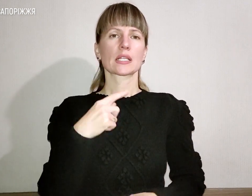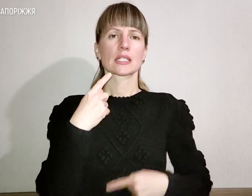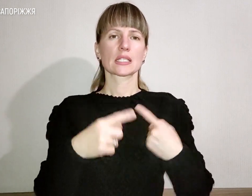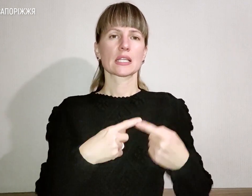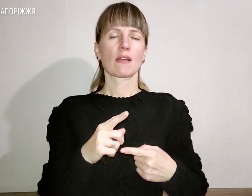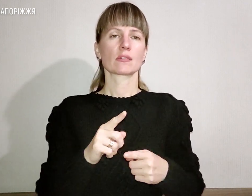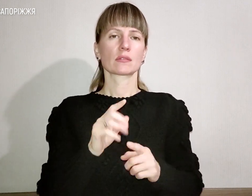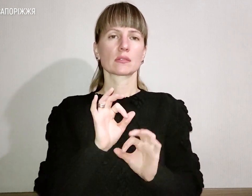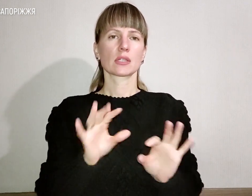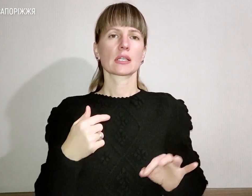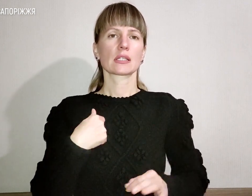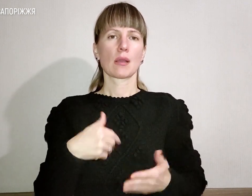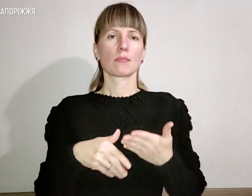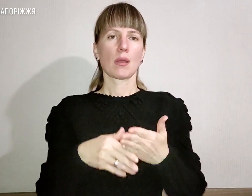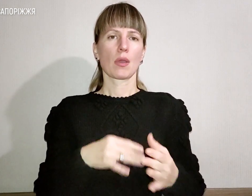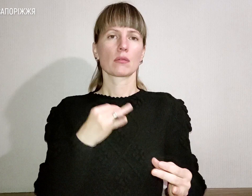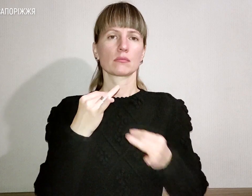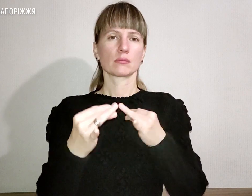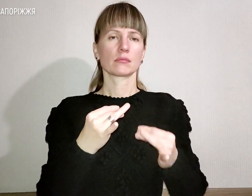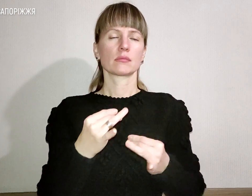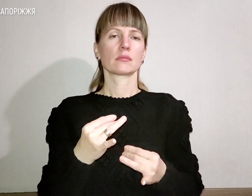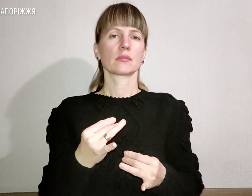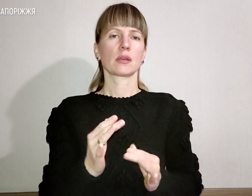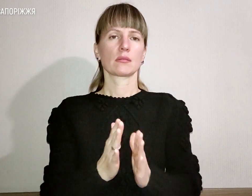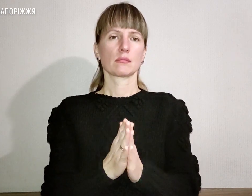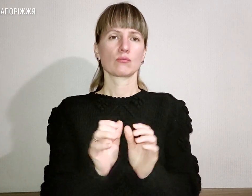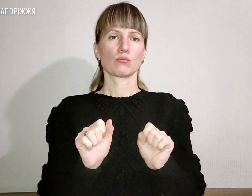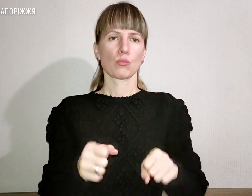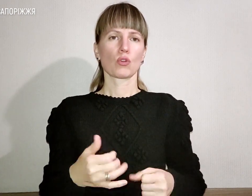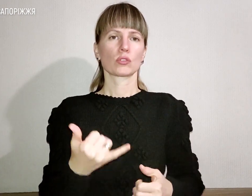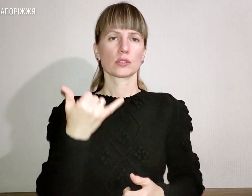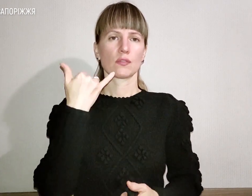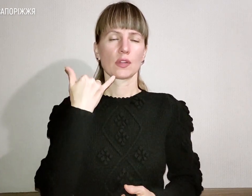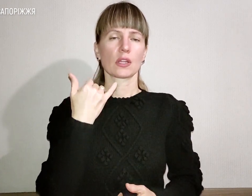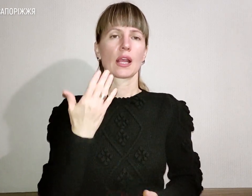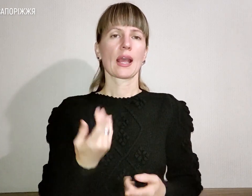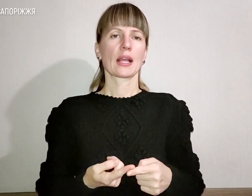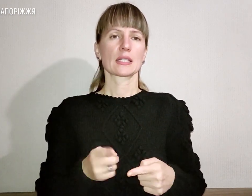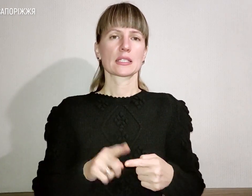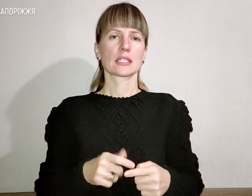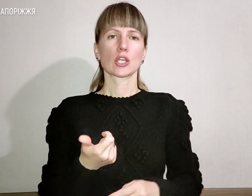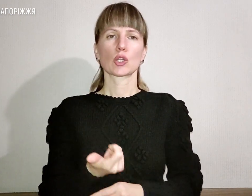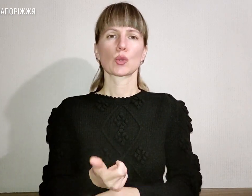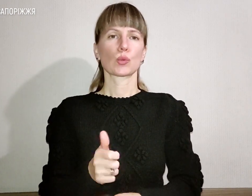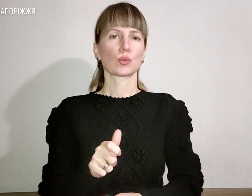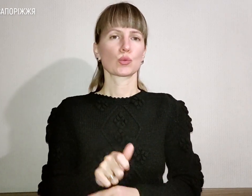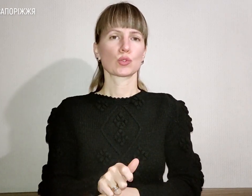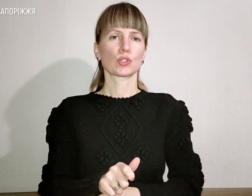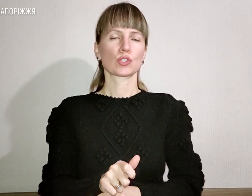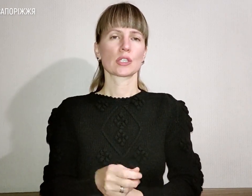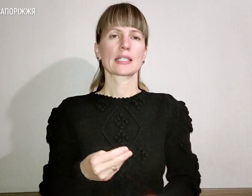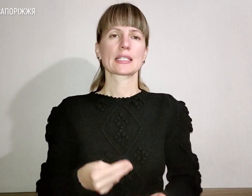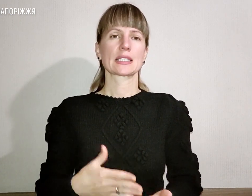я консультую, звертайтеся. І це якось дуже, дуже цінно, мені здається.